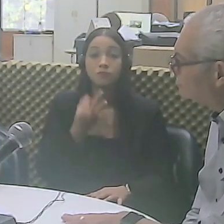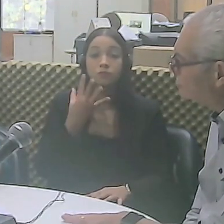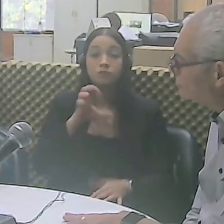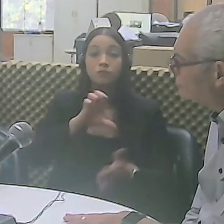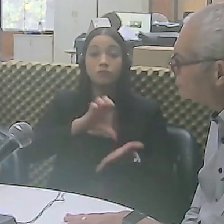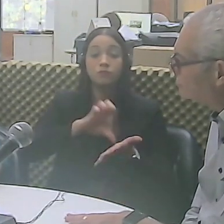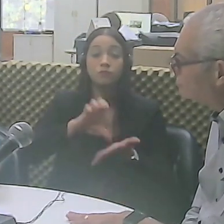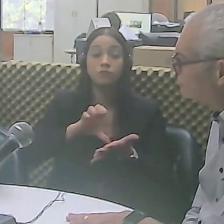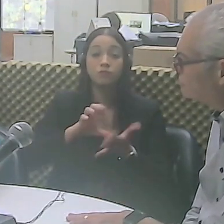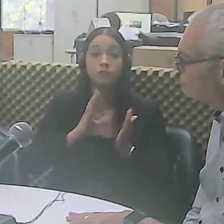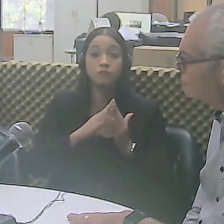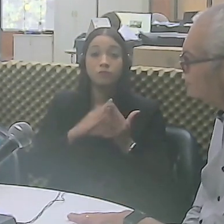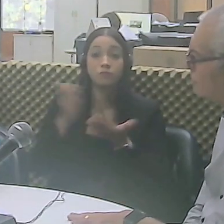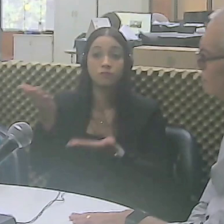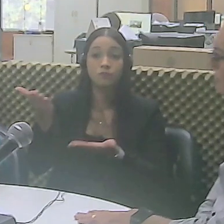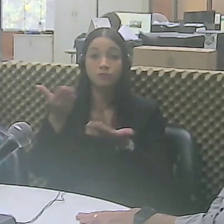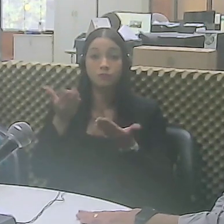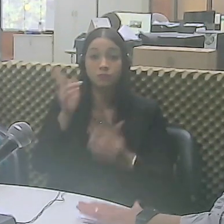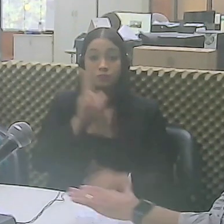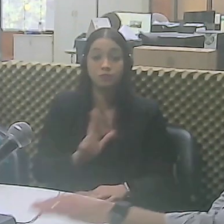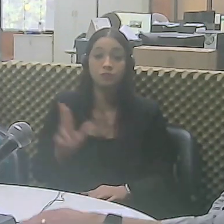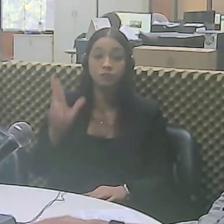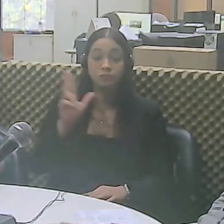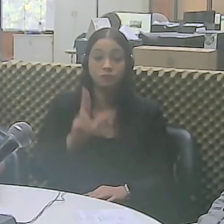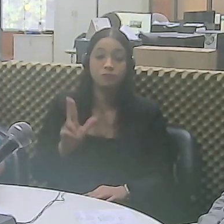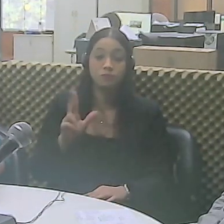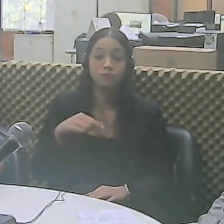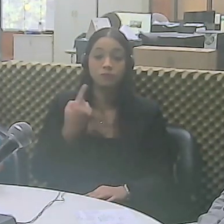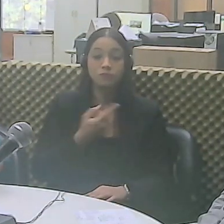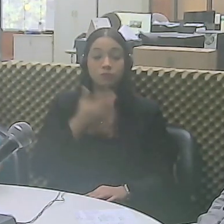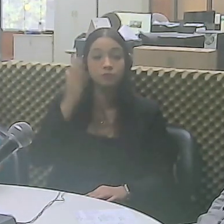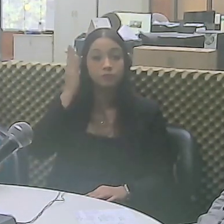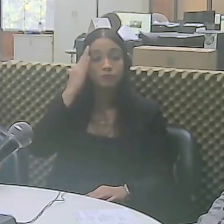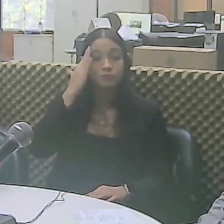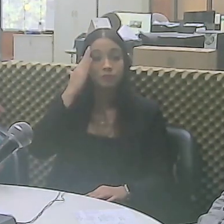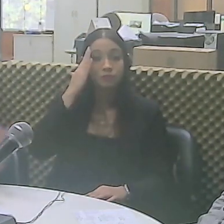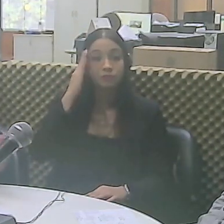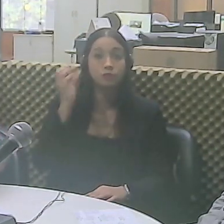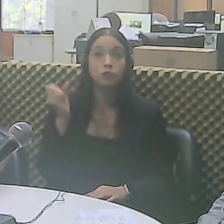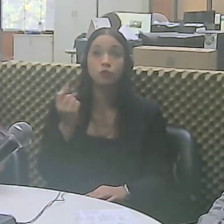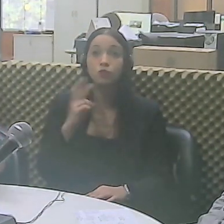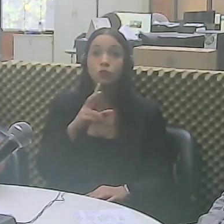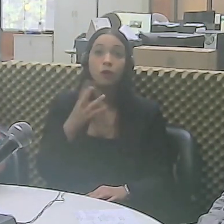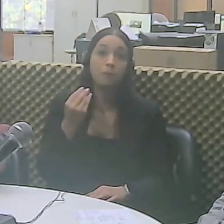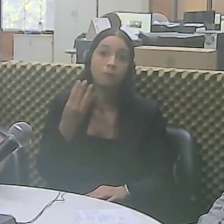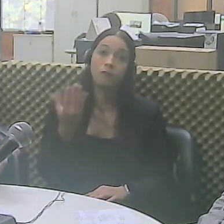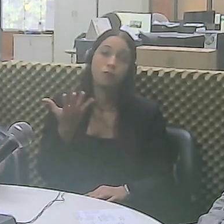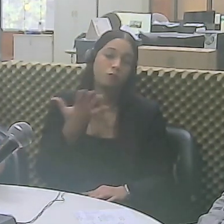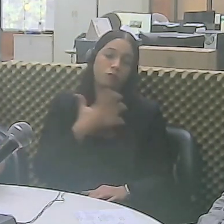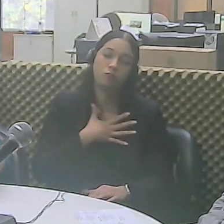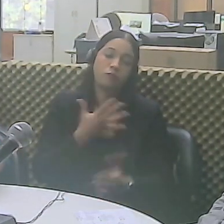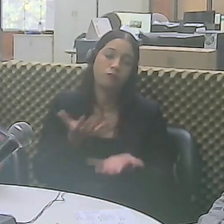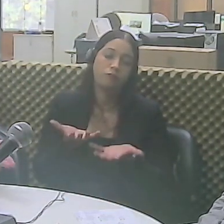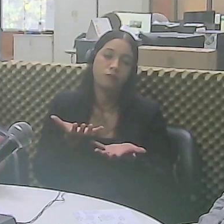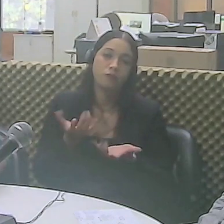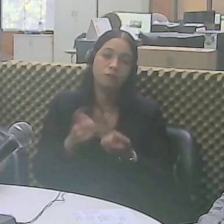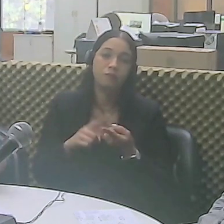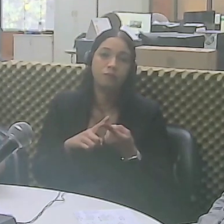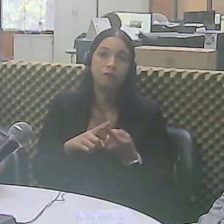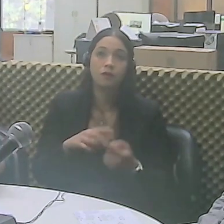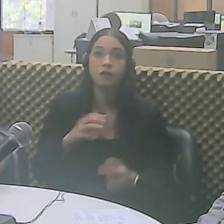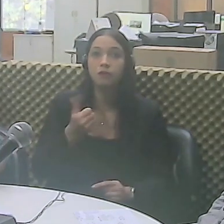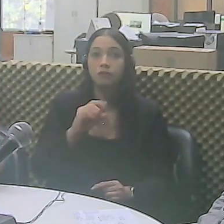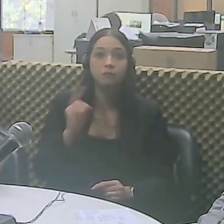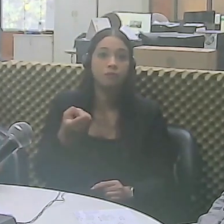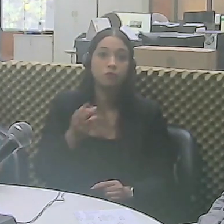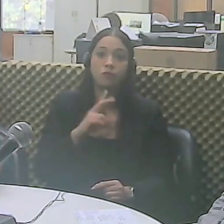unidades habitacionais vão vir para a cidade de Uberlândia. A gente já sabe que não são tantas quanto gostaríamos, né? Já que não são nem 10